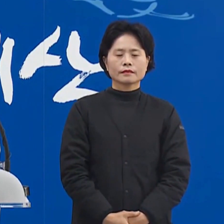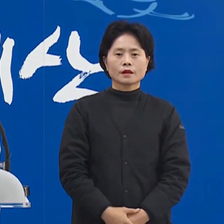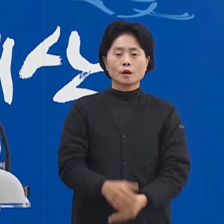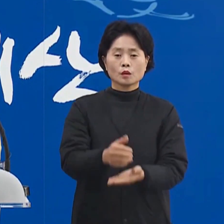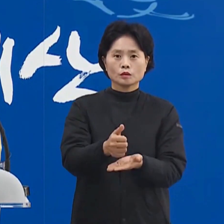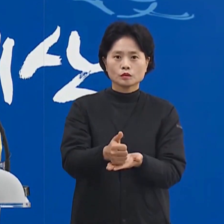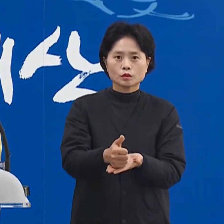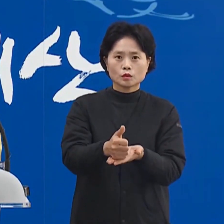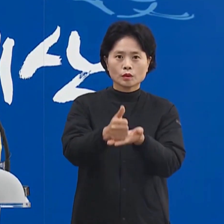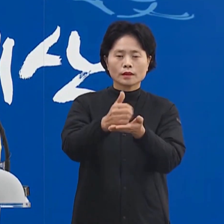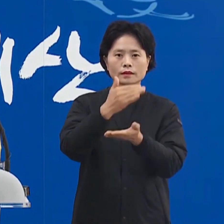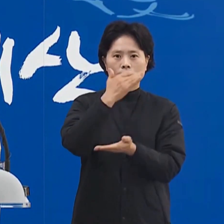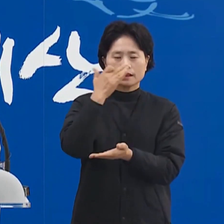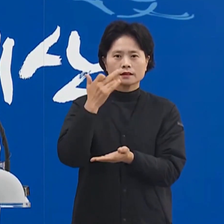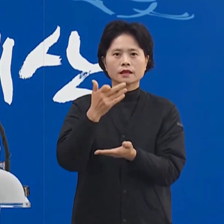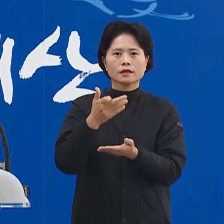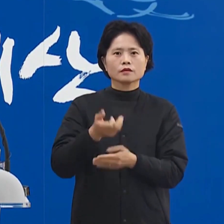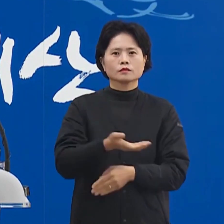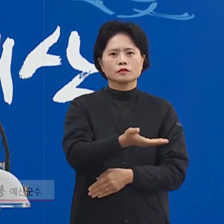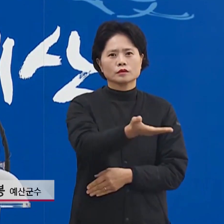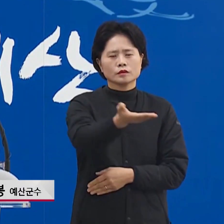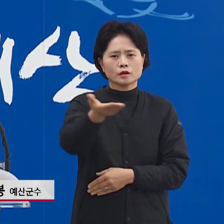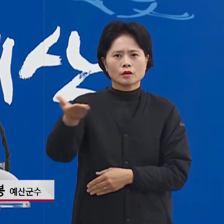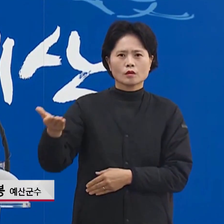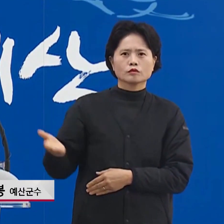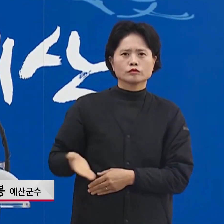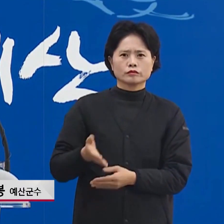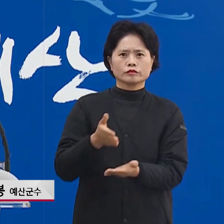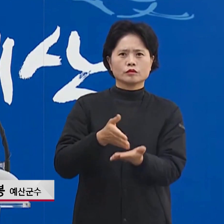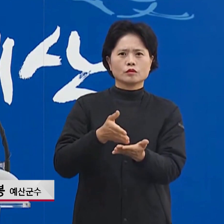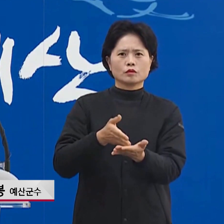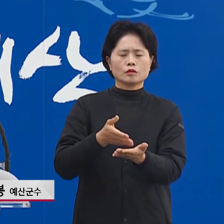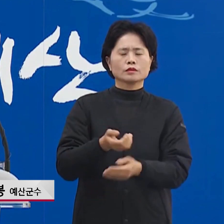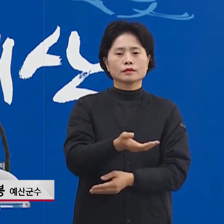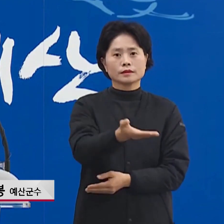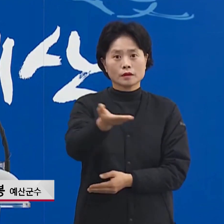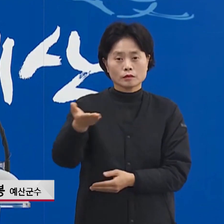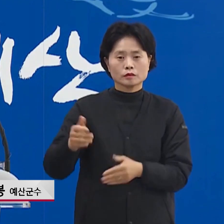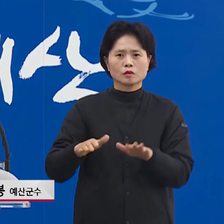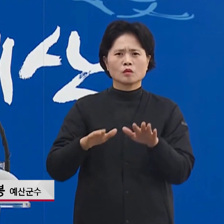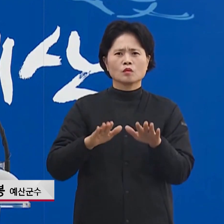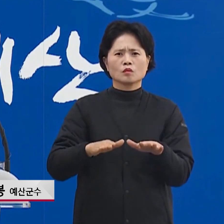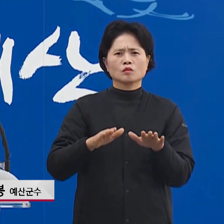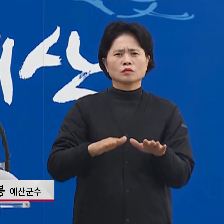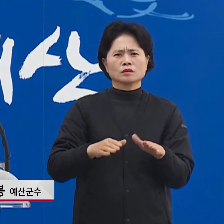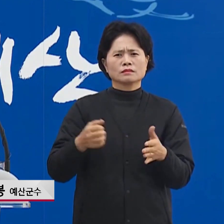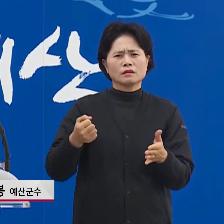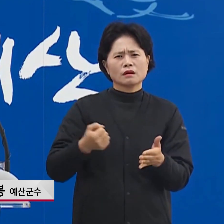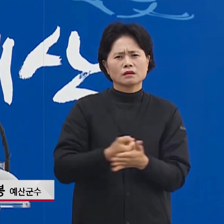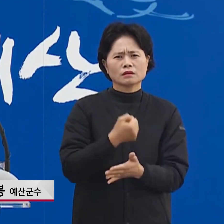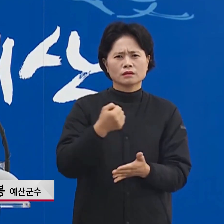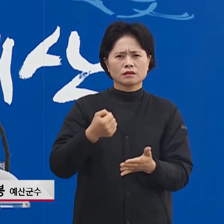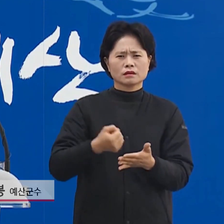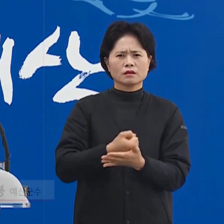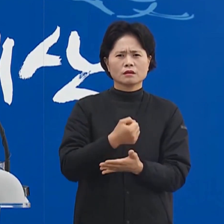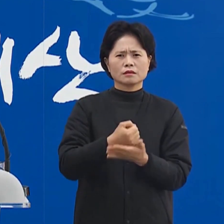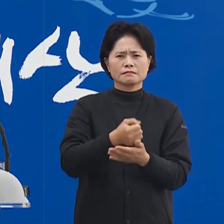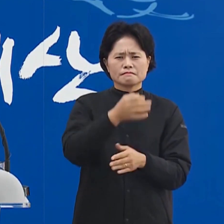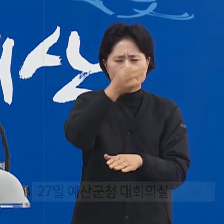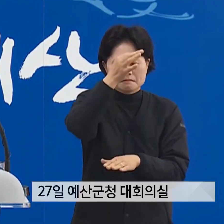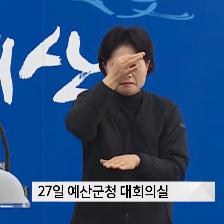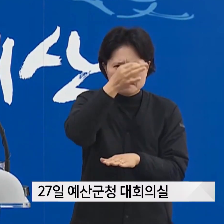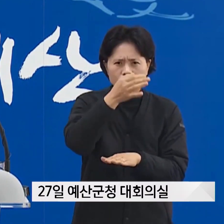네, 존경하는 군민 여러분, 그리고 언론인 여러분, 오늘 매우 안타깝고